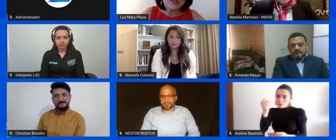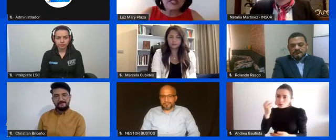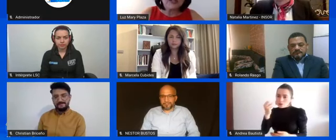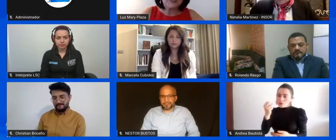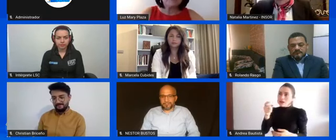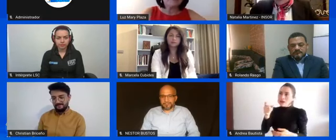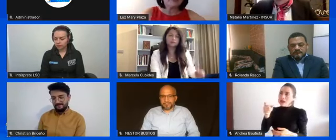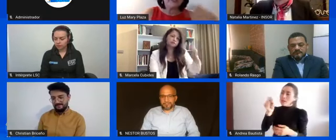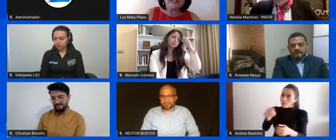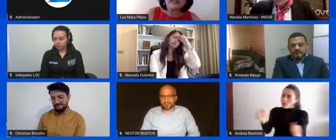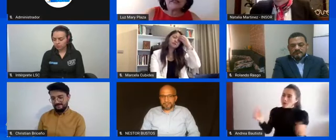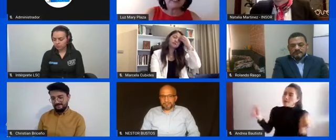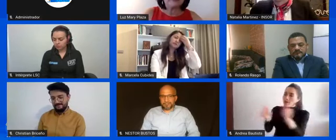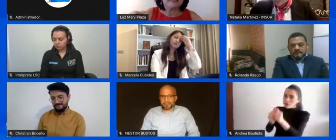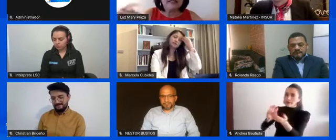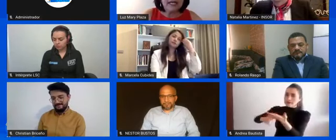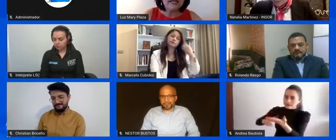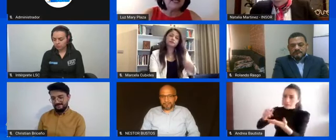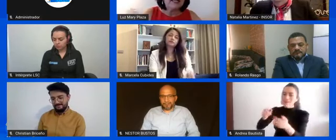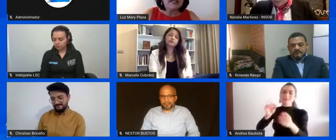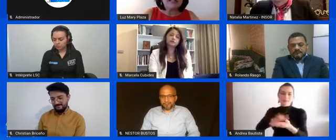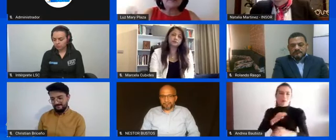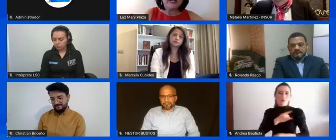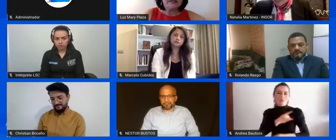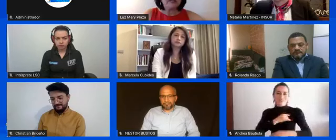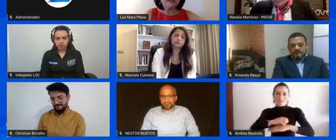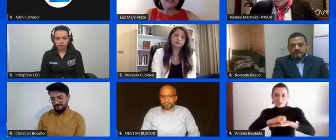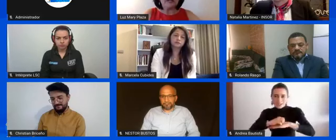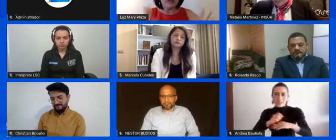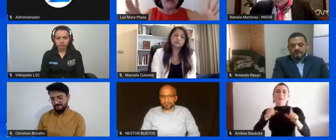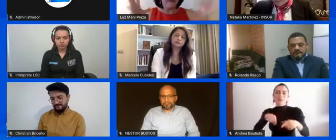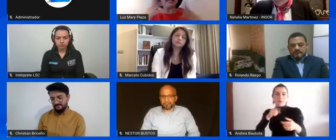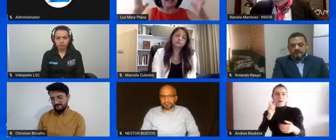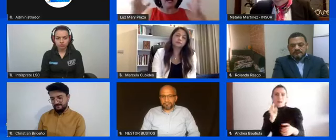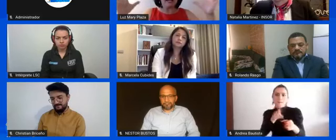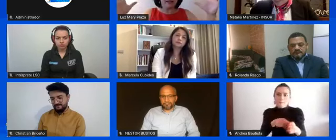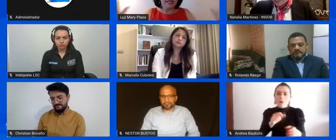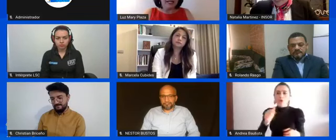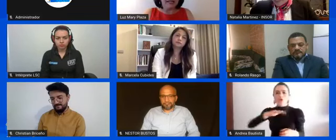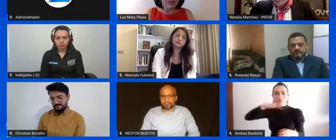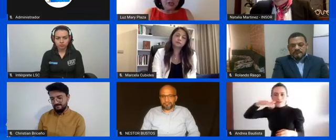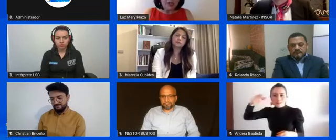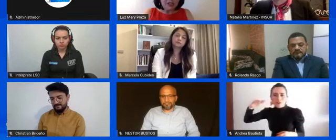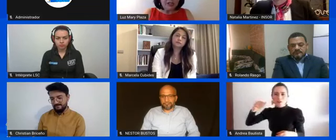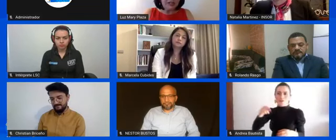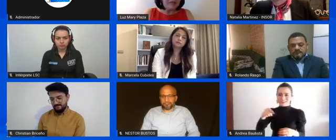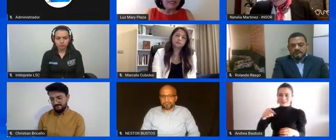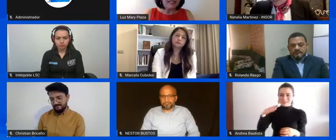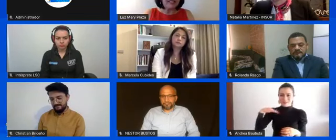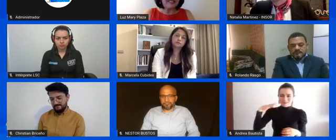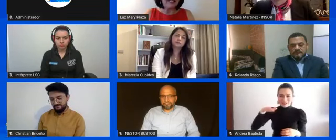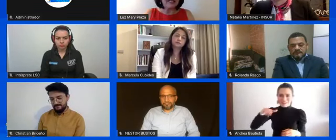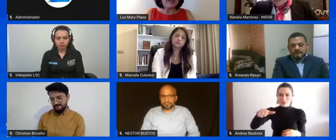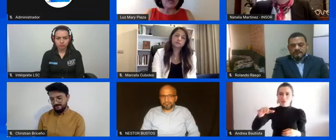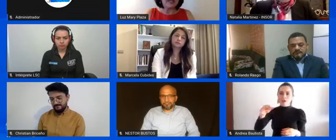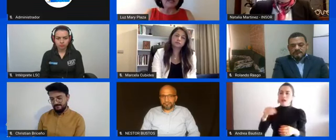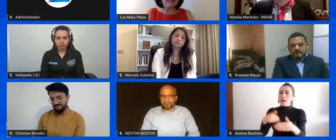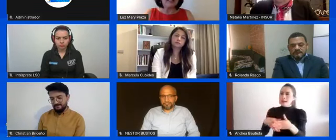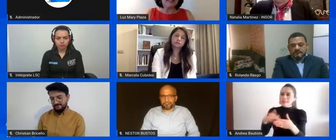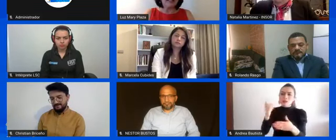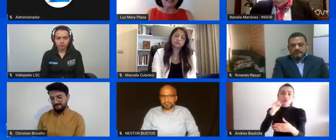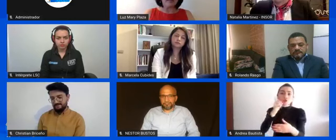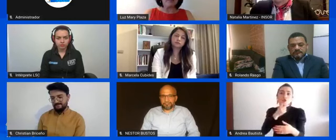otros sordos en el Tolima fueron a la universidad, ir allá, la San Buenaventura, bueno, los sordos empiezan a ir a las